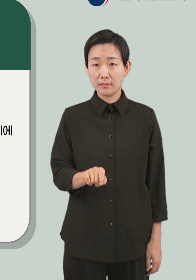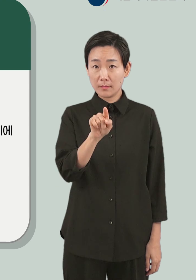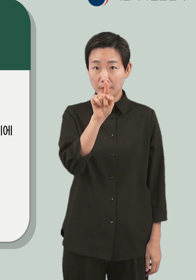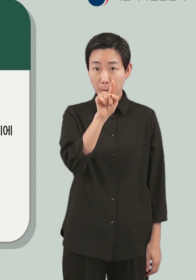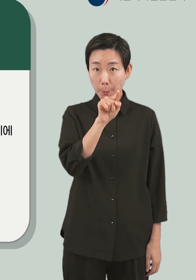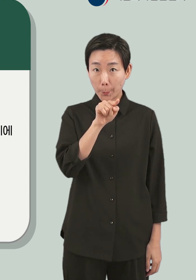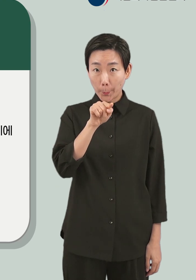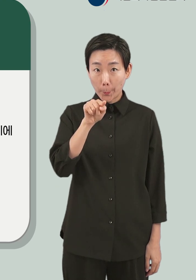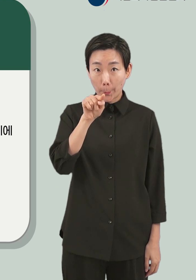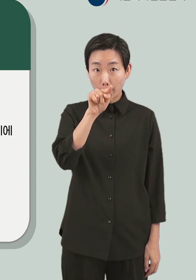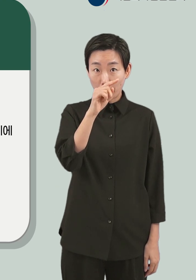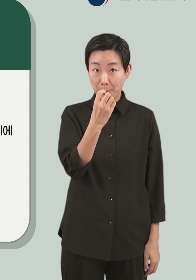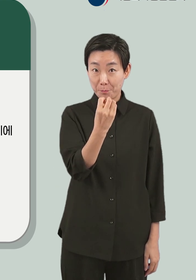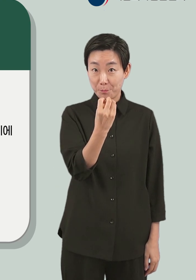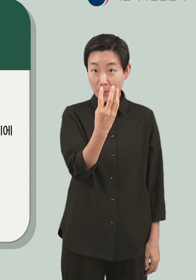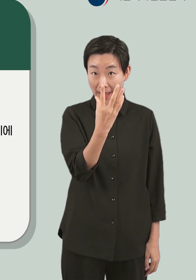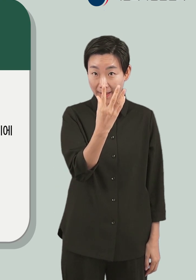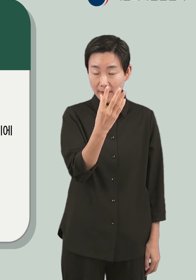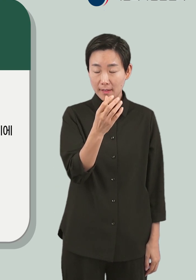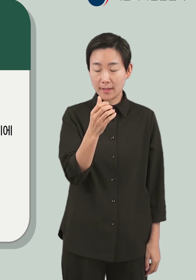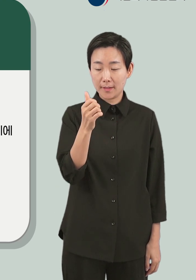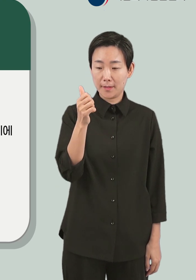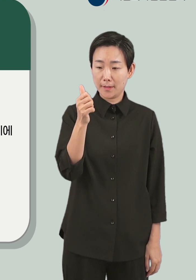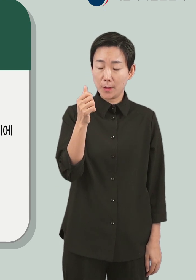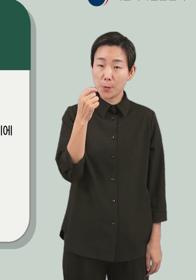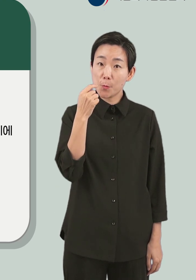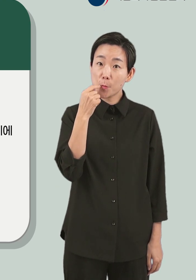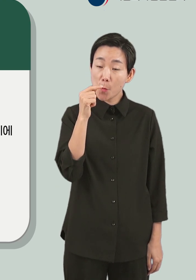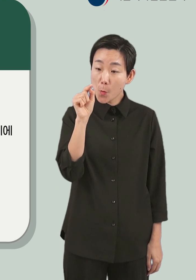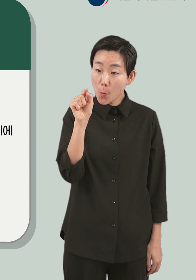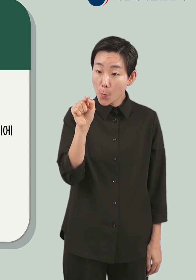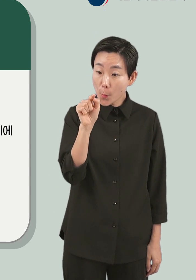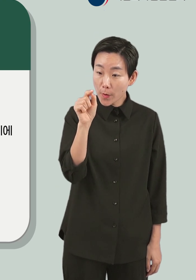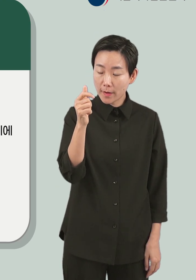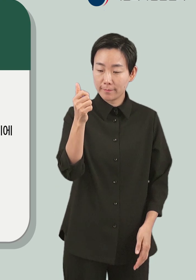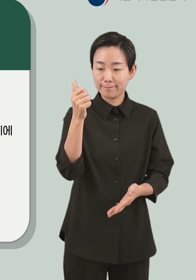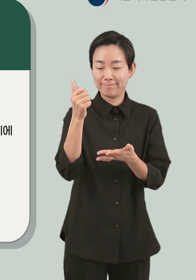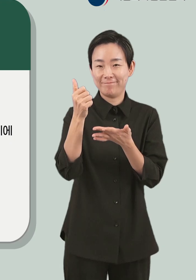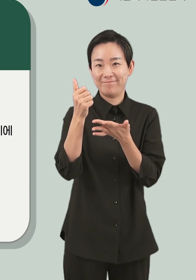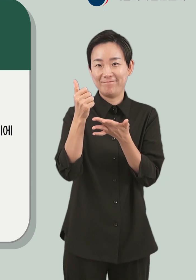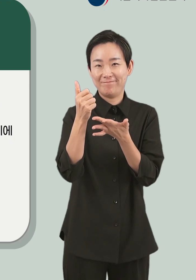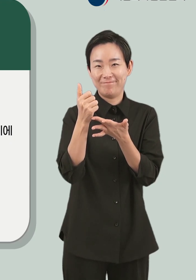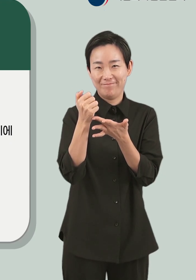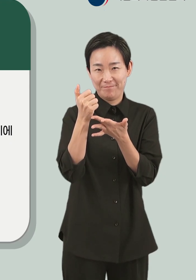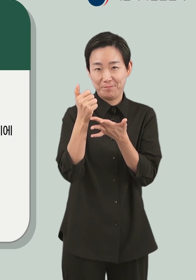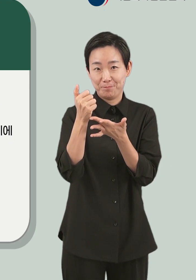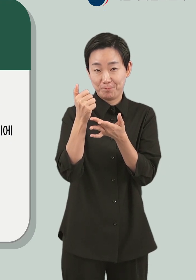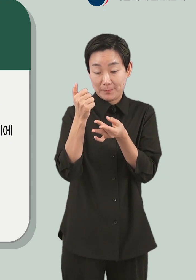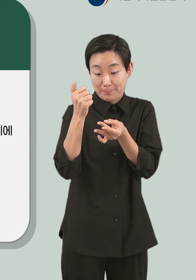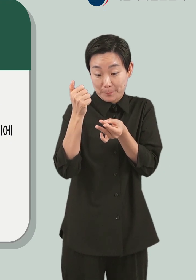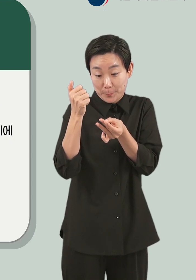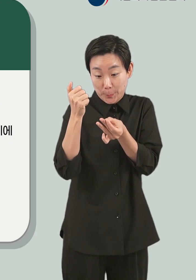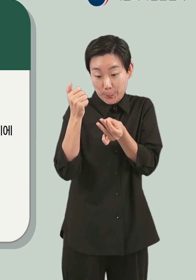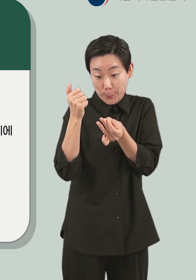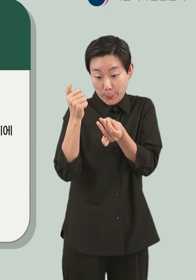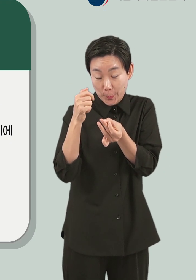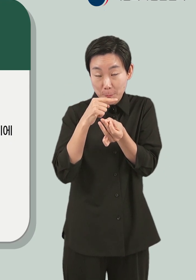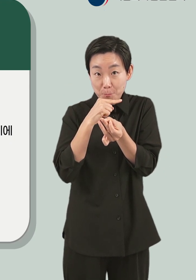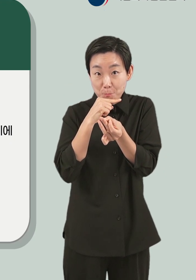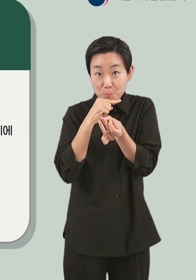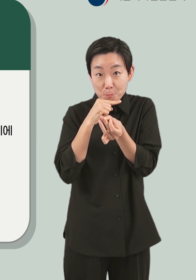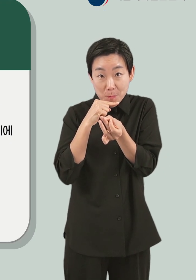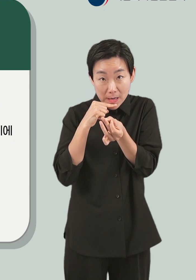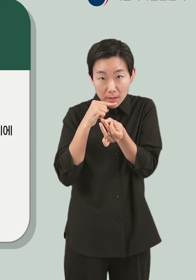자동으로 켜집니다. 화면의 깜빡이는 방울 모양 기호가 나타나며 체혈기의 가운데에 위치한 노란색 체혈 버튼을